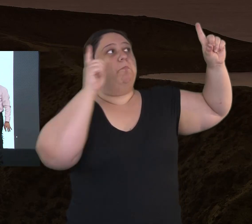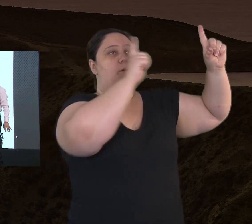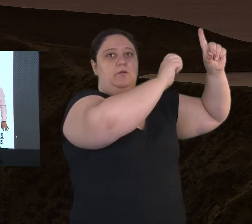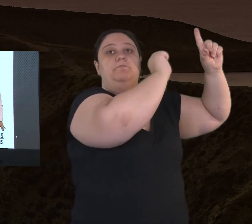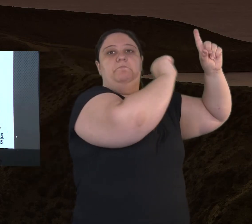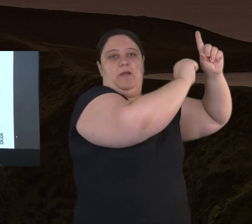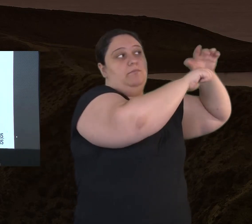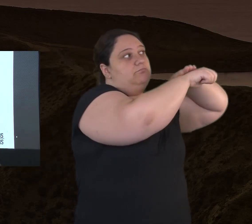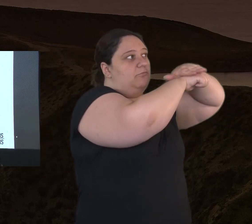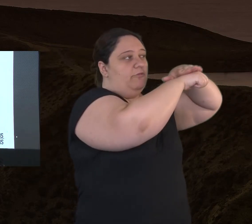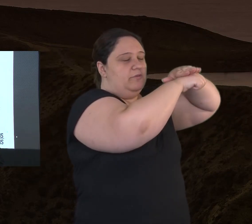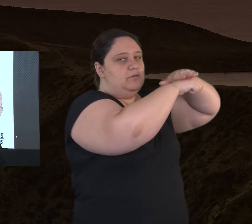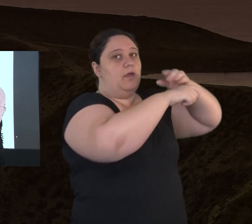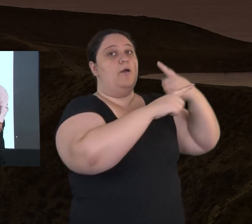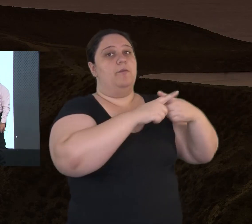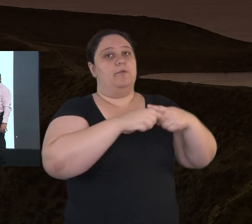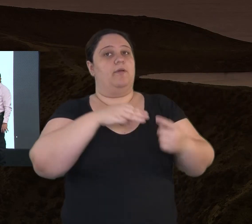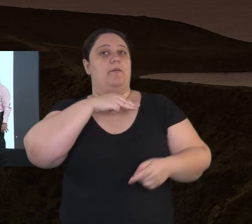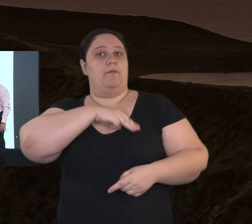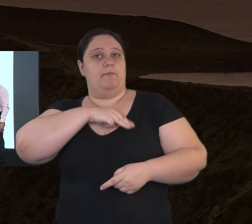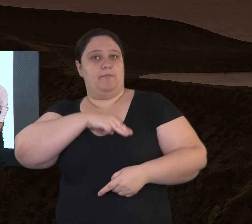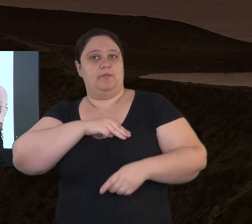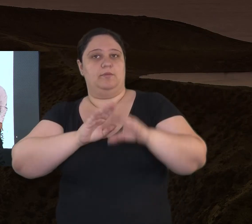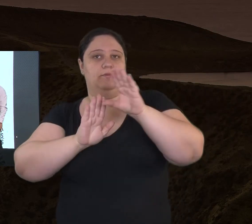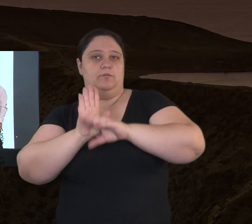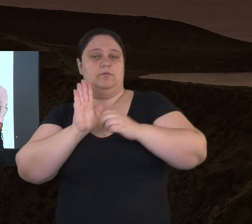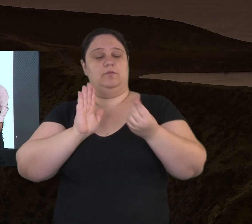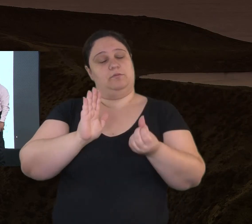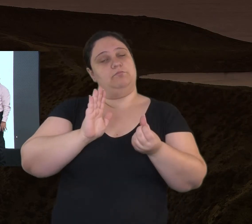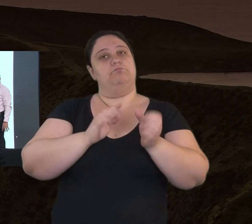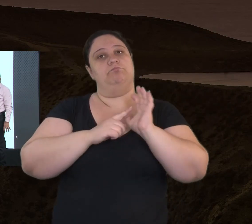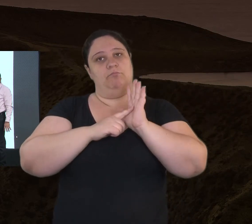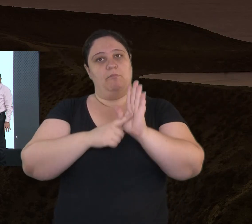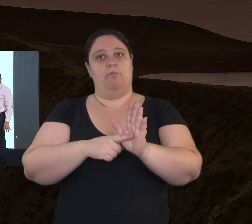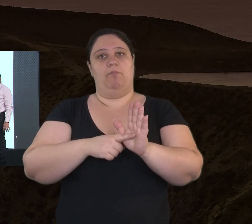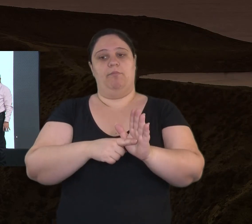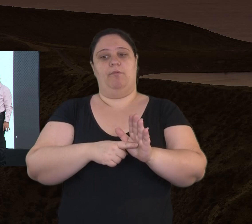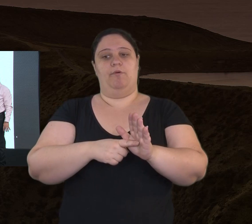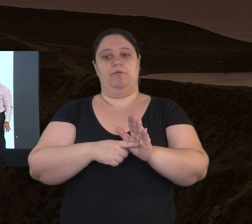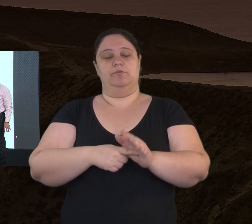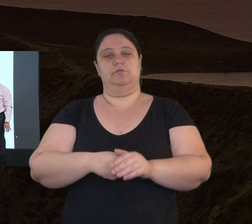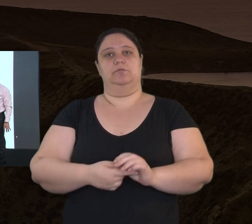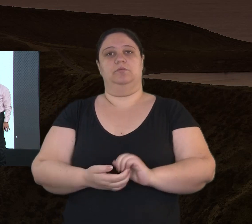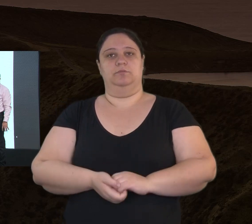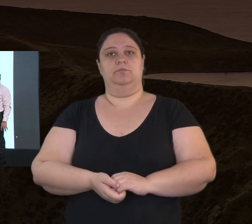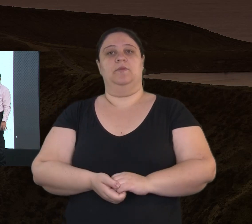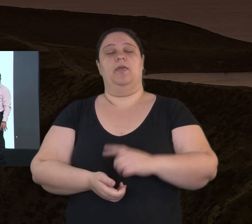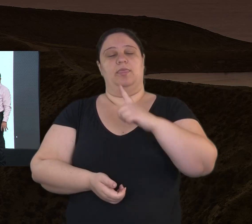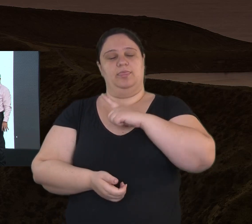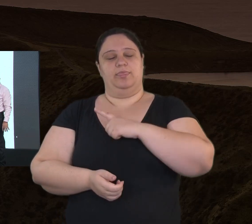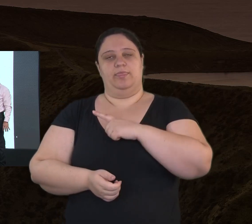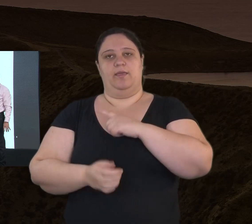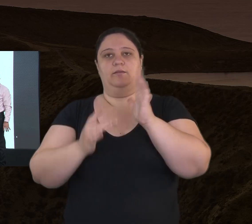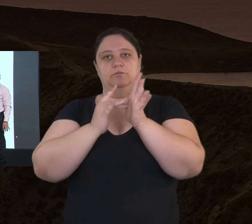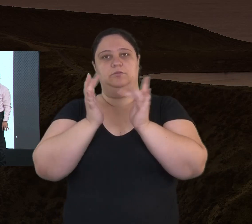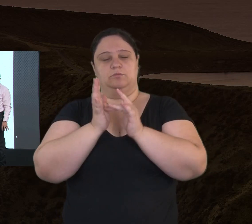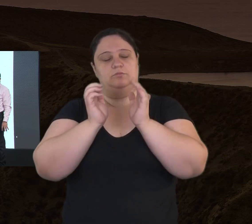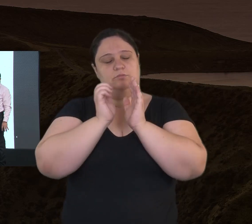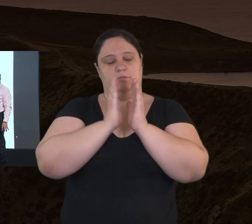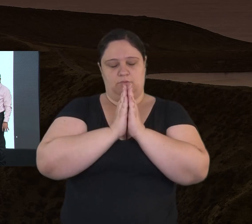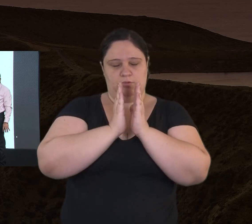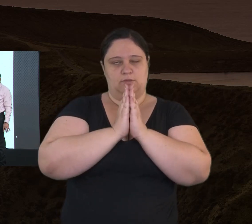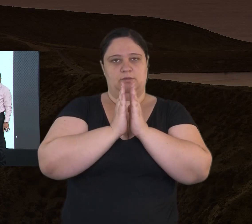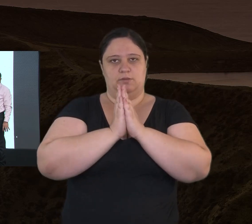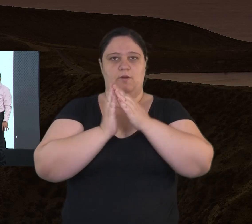em Mateus 6, ali disse que, vocês sabem daquela oração, né, que Jesus nos